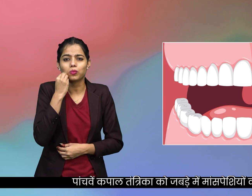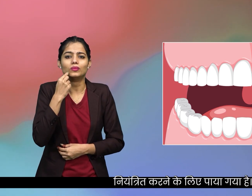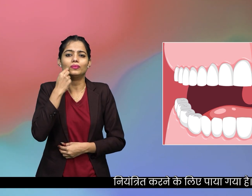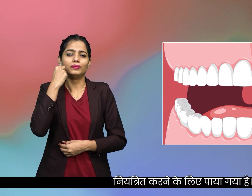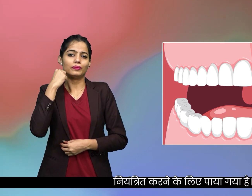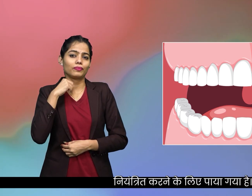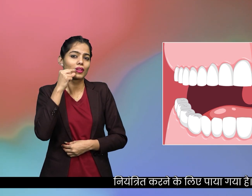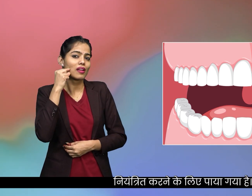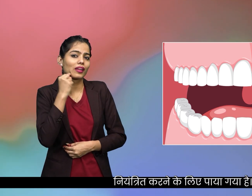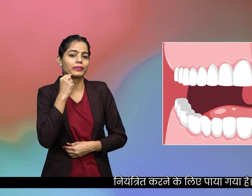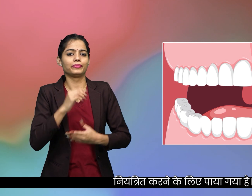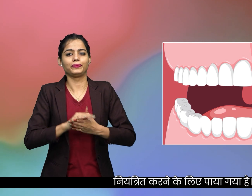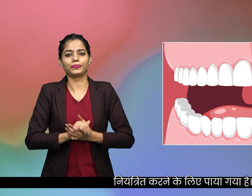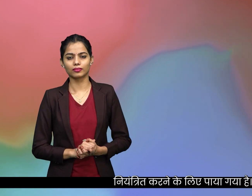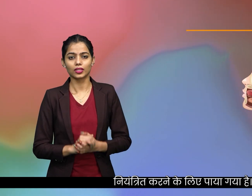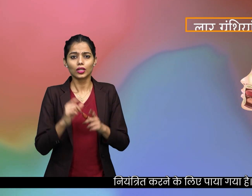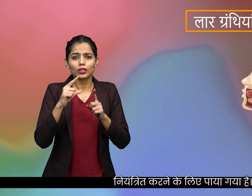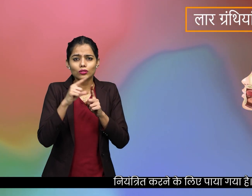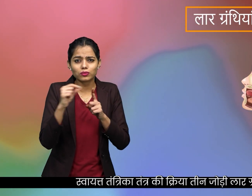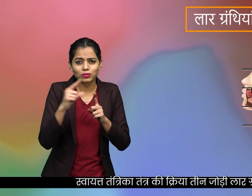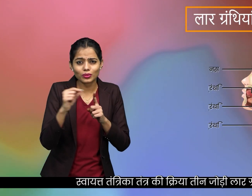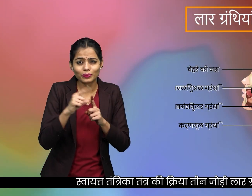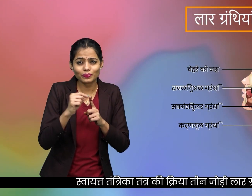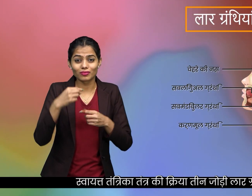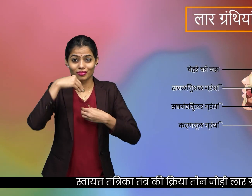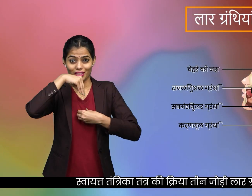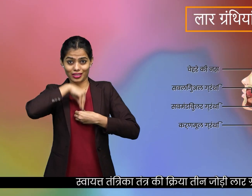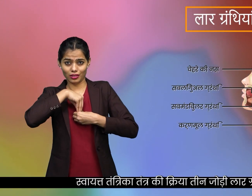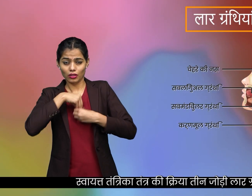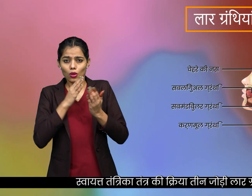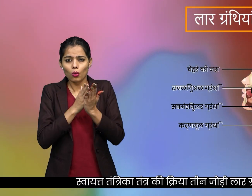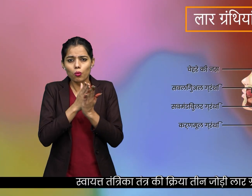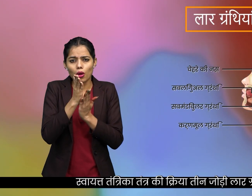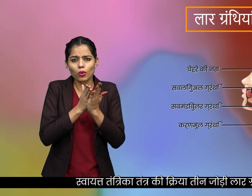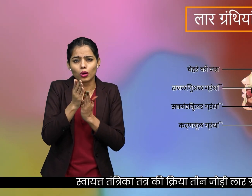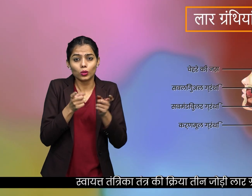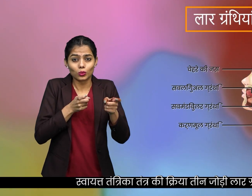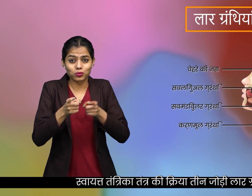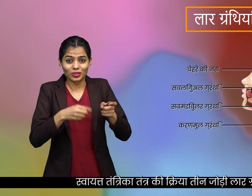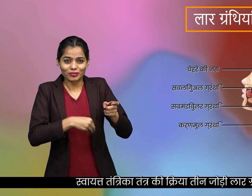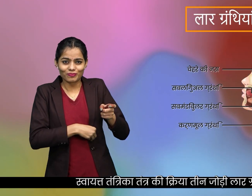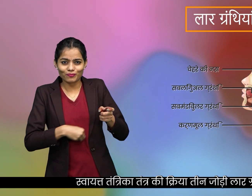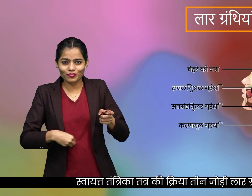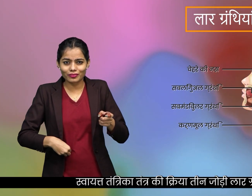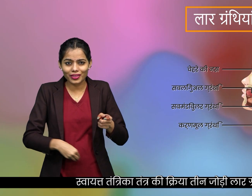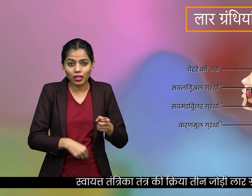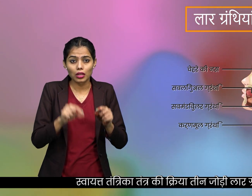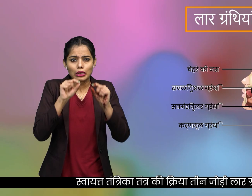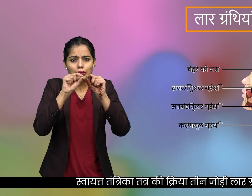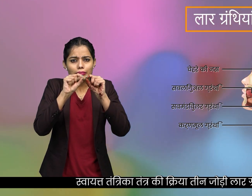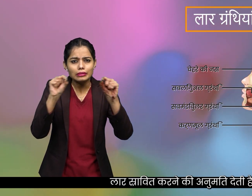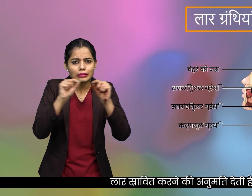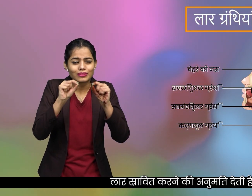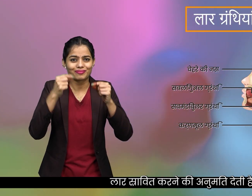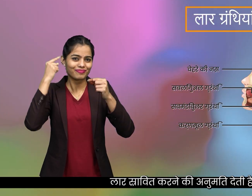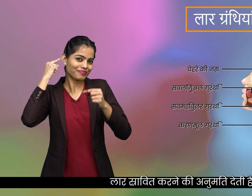गति को नियंत्रित करने के लिए पाया गया है। स्वायत्त तंत्रिका तंत्र की क्रिया 3 जोड़ी लार ग्रंथियों